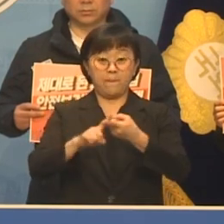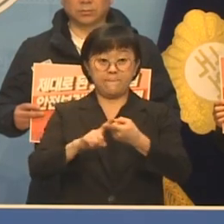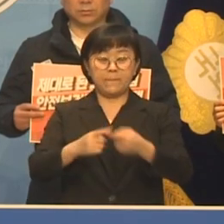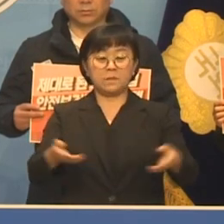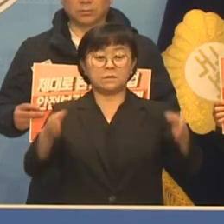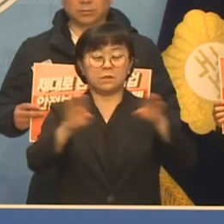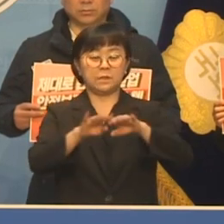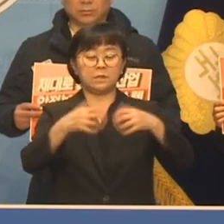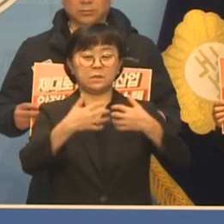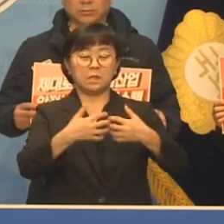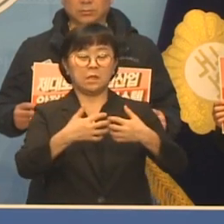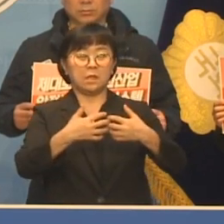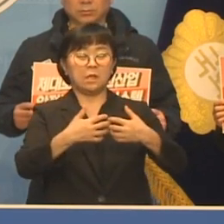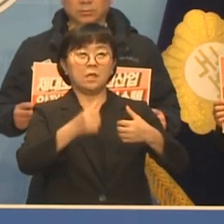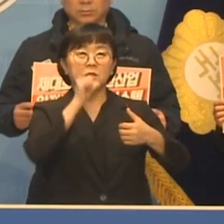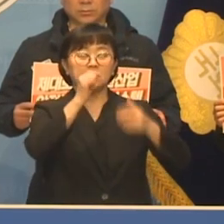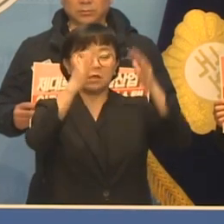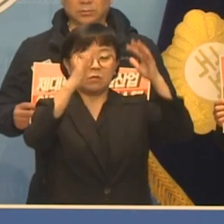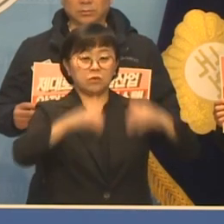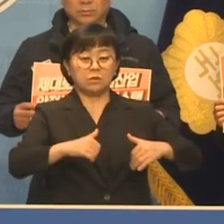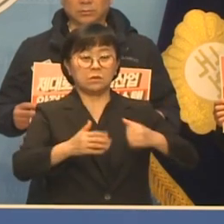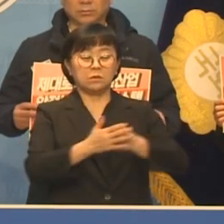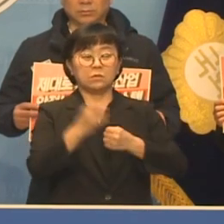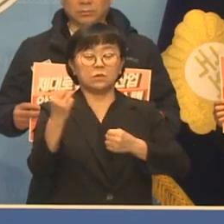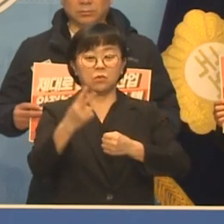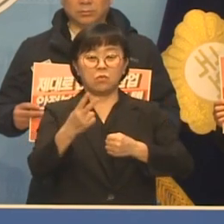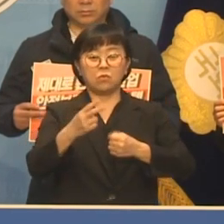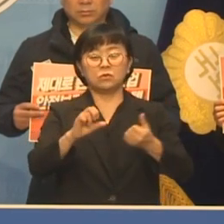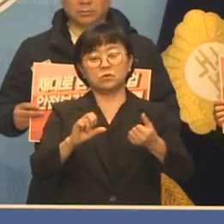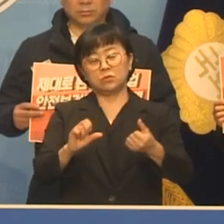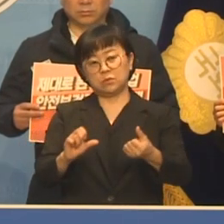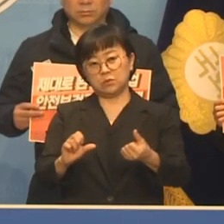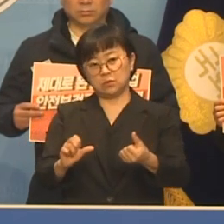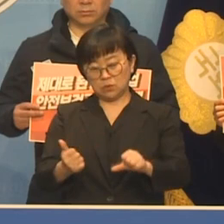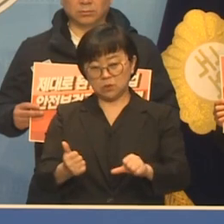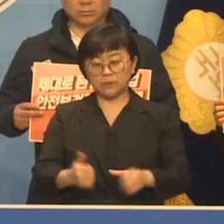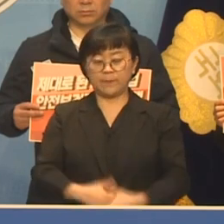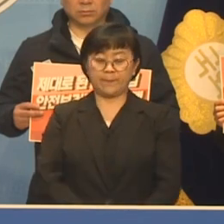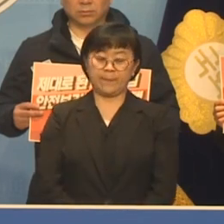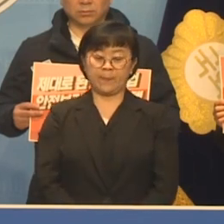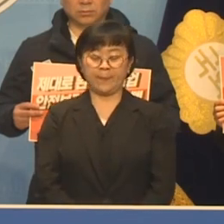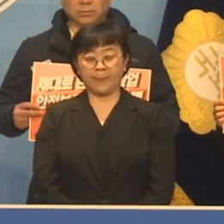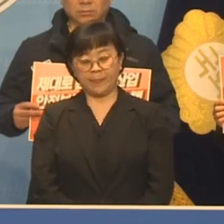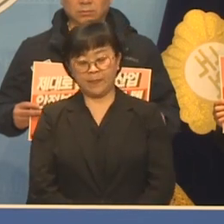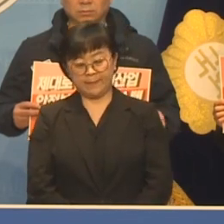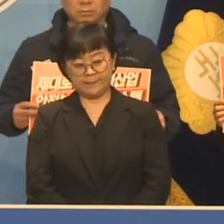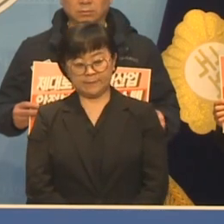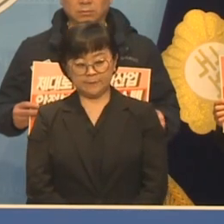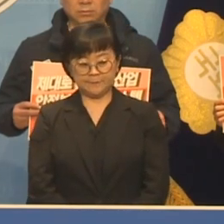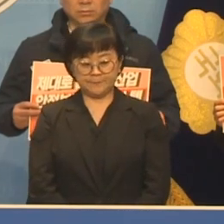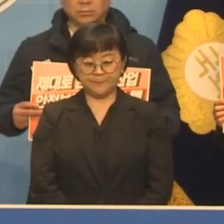생산설비시설의 철제 구조물이 붕괴해서 또 한 명의 노동자가 세상을 떠났습니다.